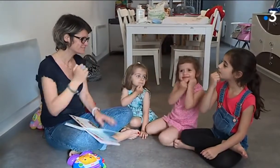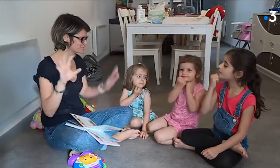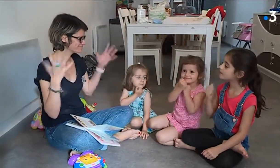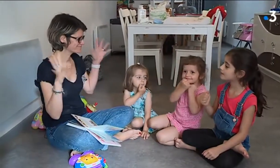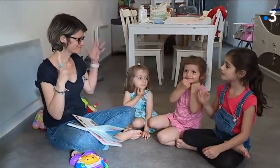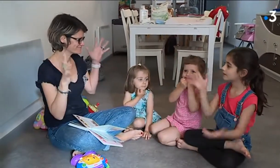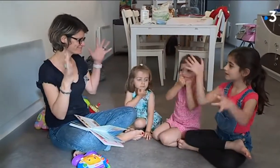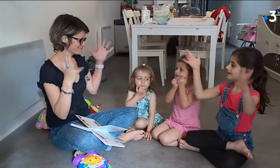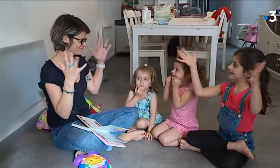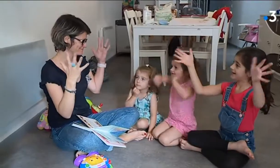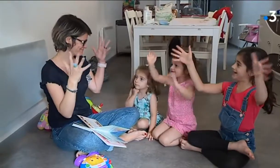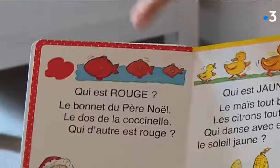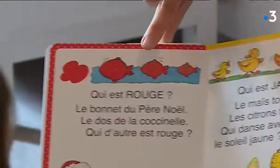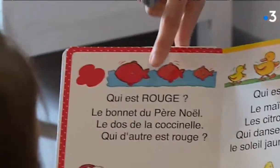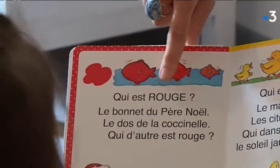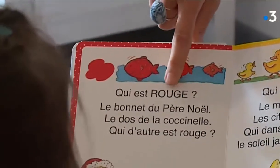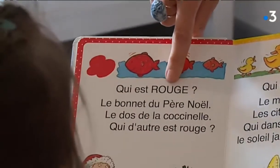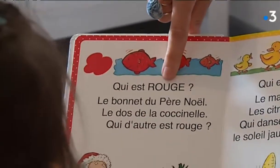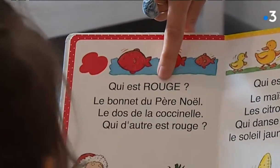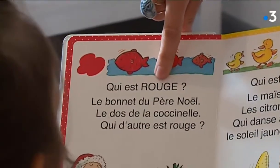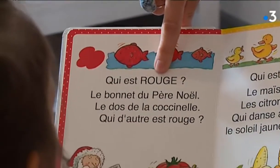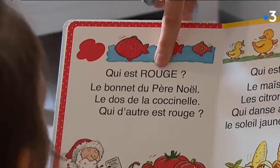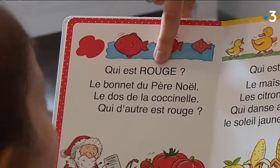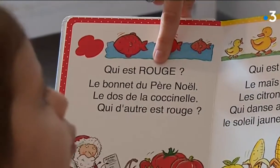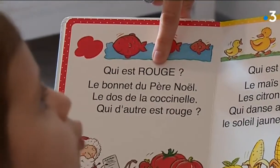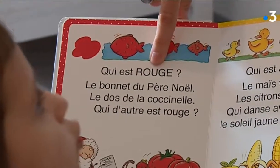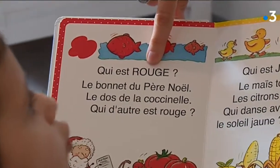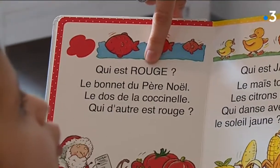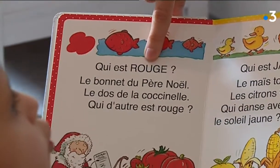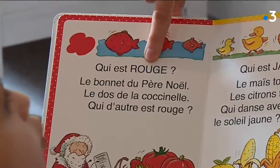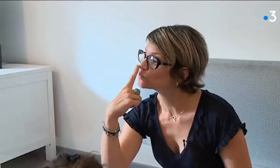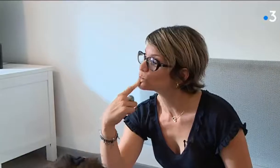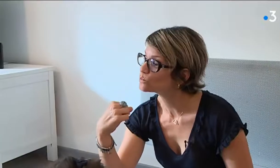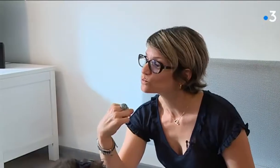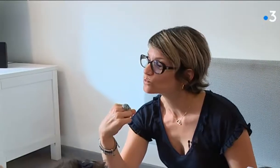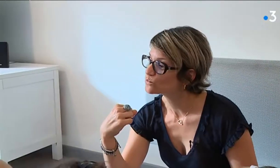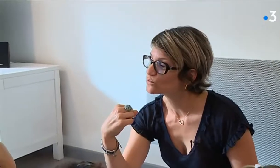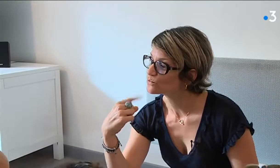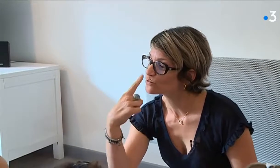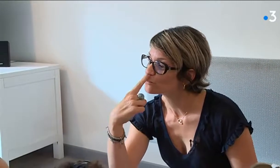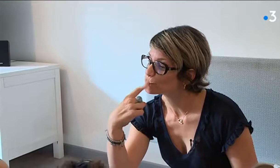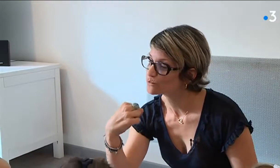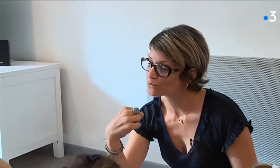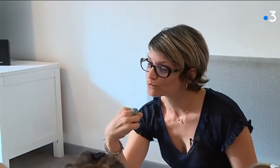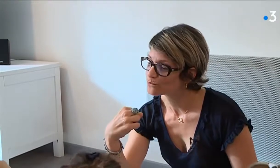souvent beaucoup plus vite que le langage. Rouge? Ces enfants ne sont pas sourds, mais Mercedes est une